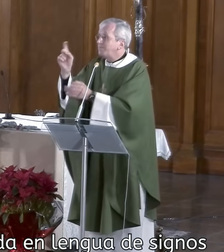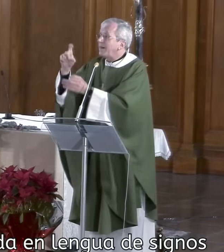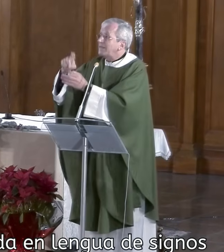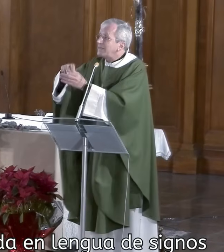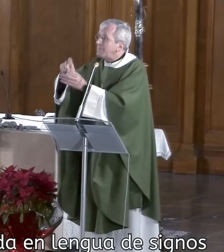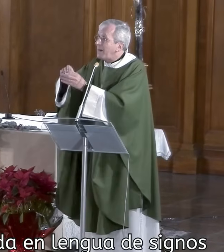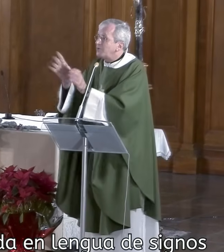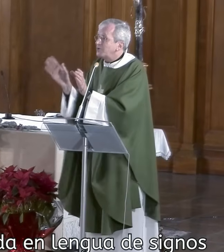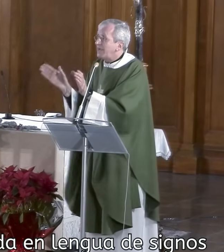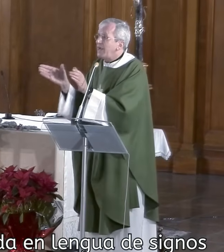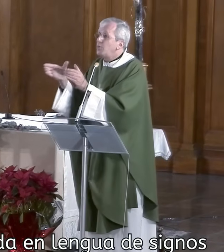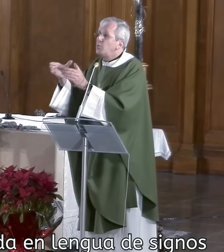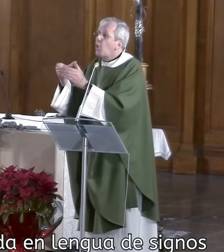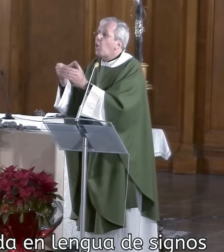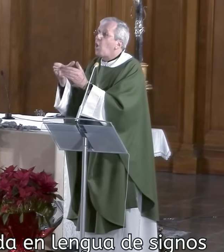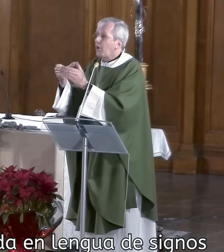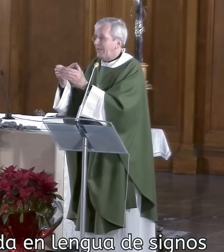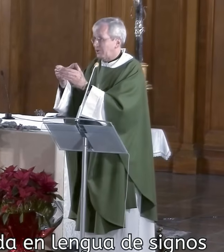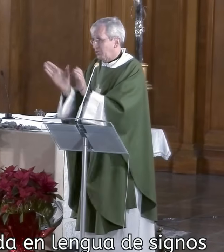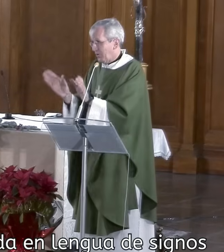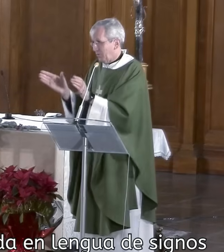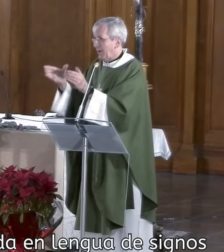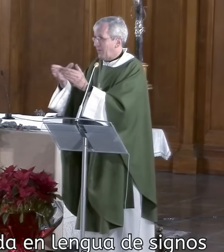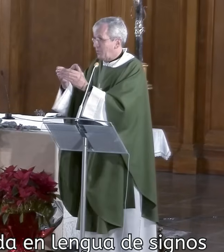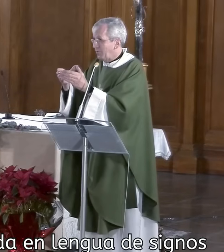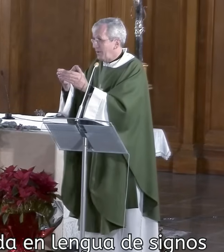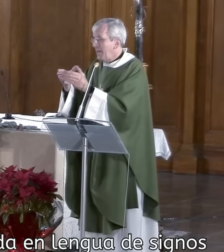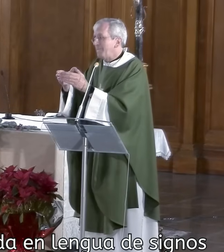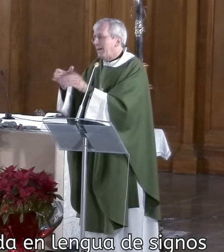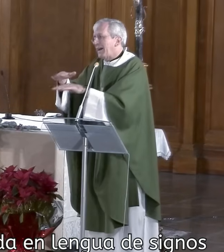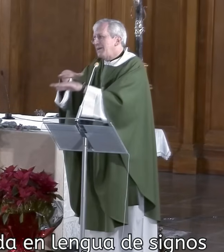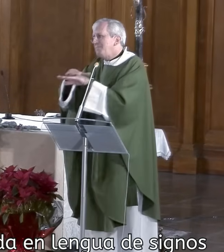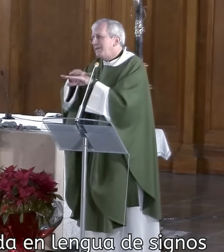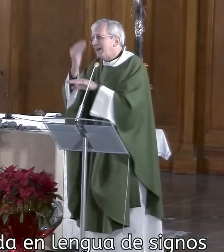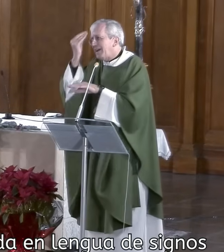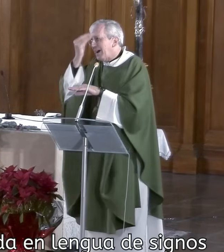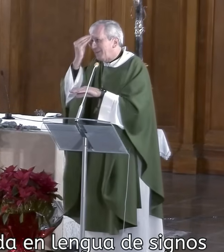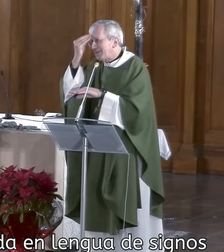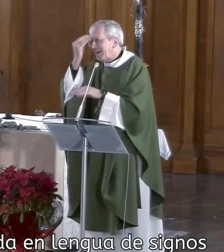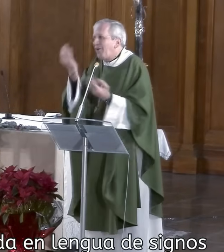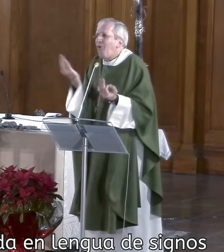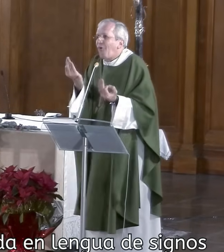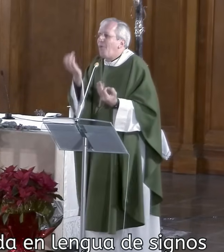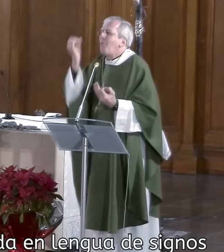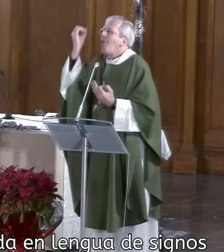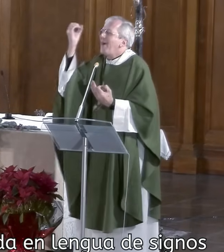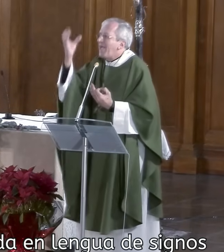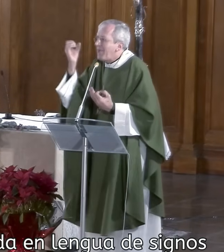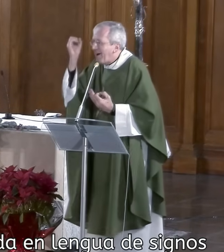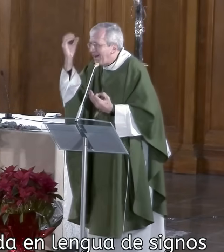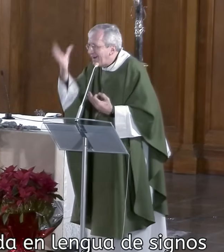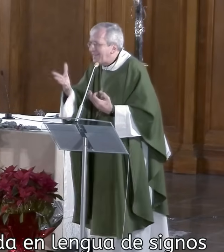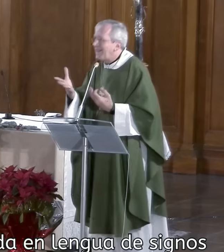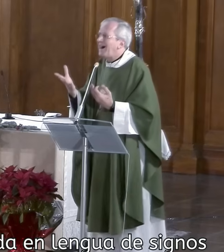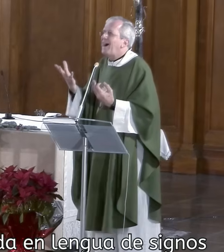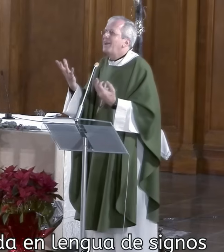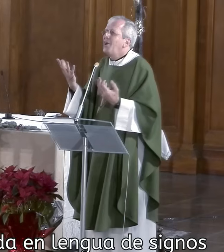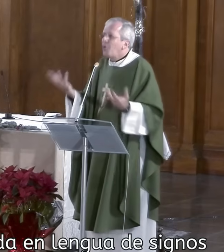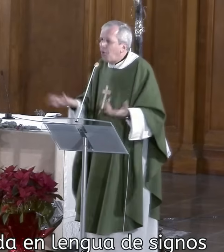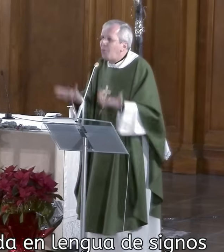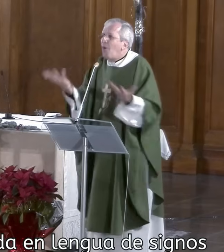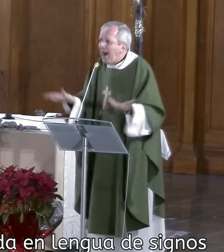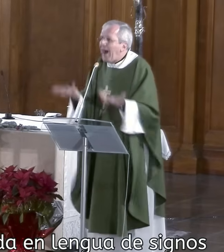algunos participamos en un congreso, en una reunión, para invitar a pensar cómo